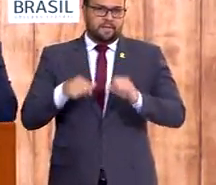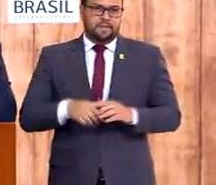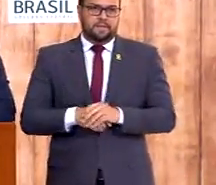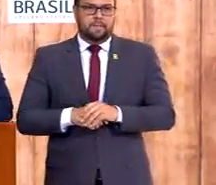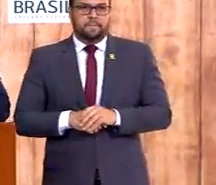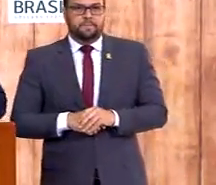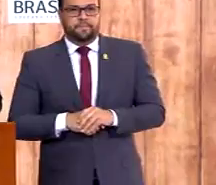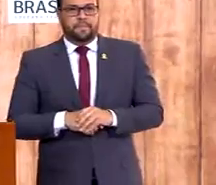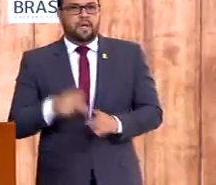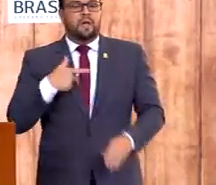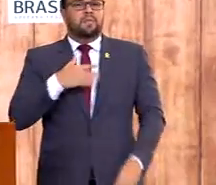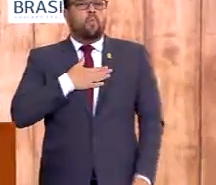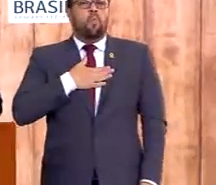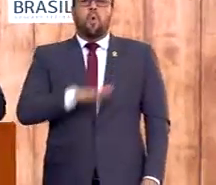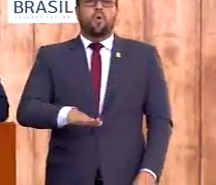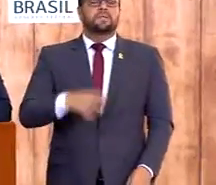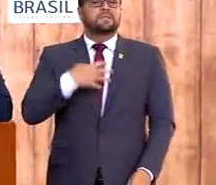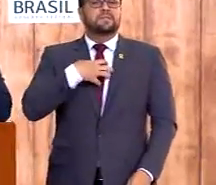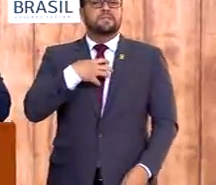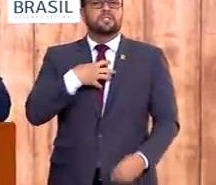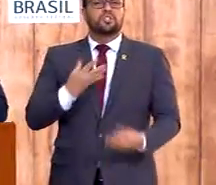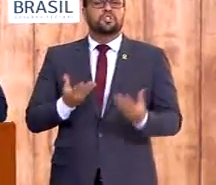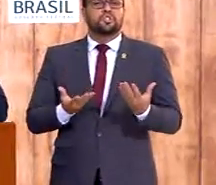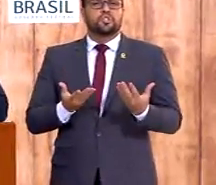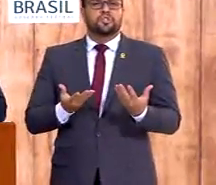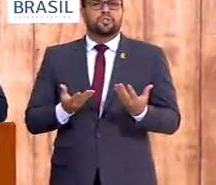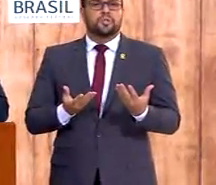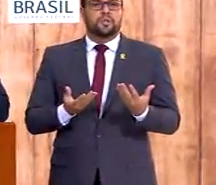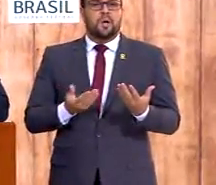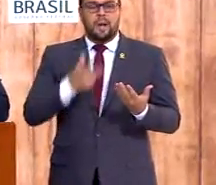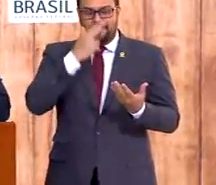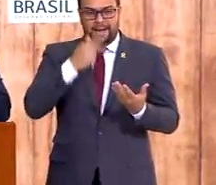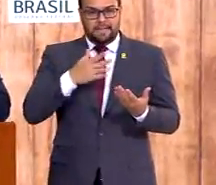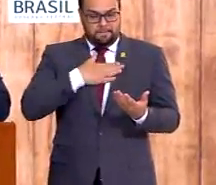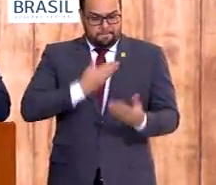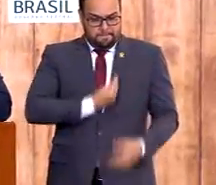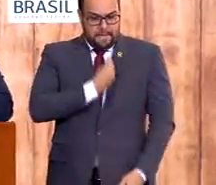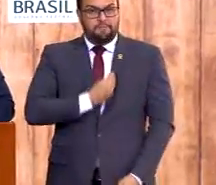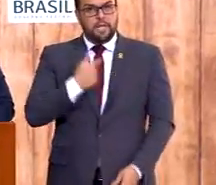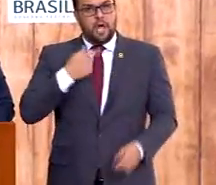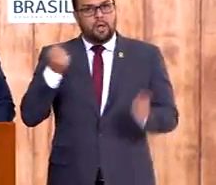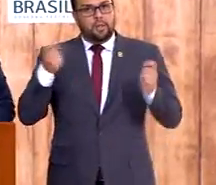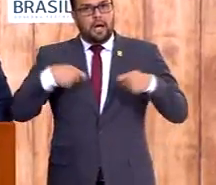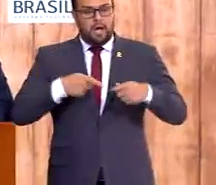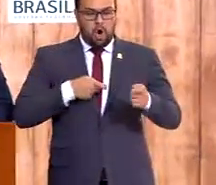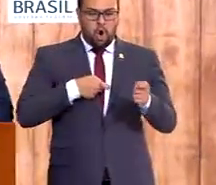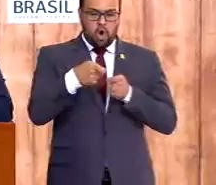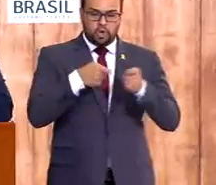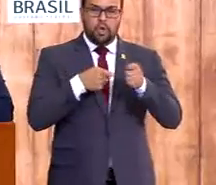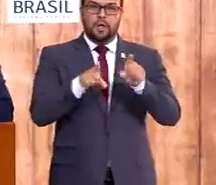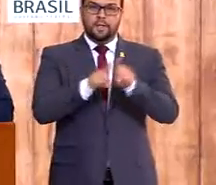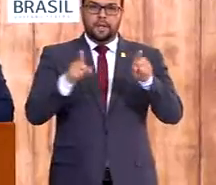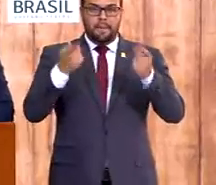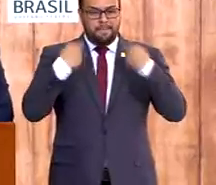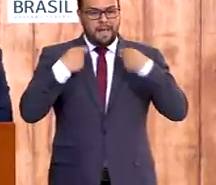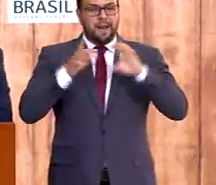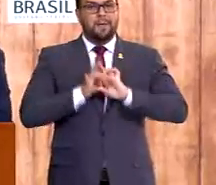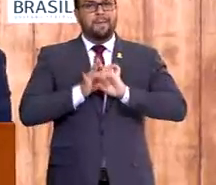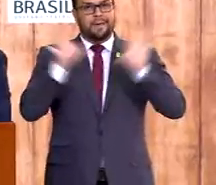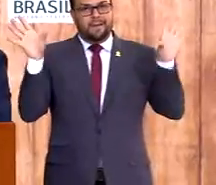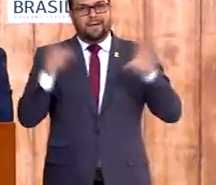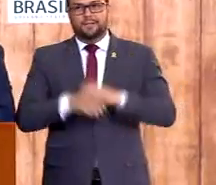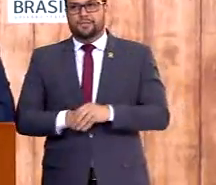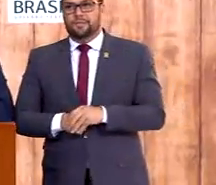não gosto da sensação de estar e não estar em controle da minha vida e da minha liberdade a minha liberdade